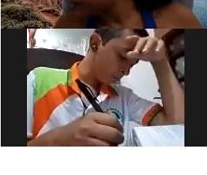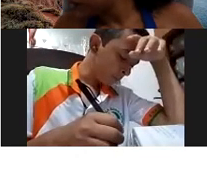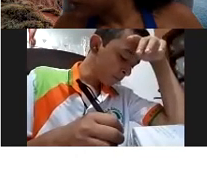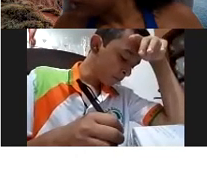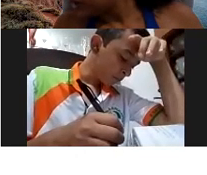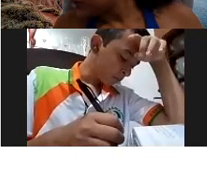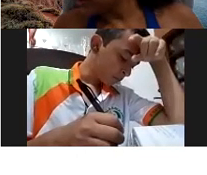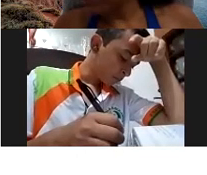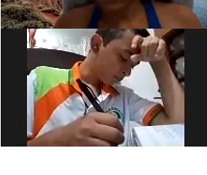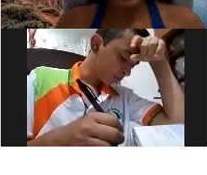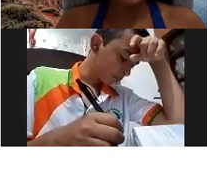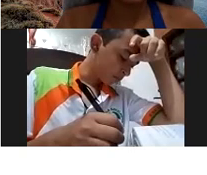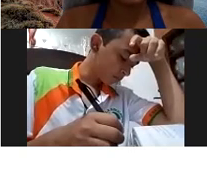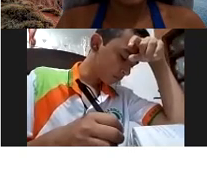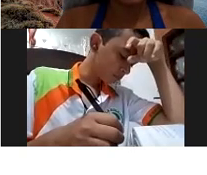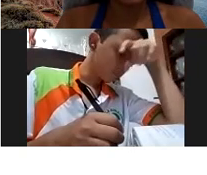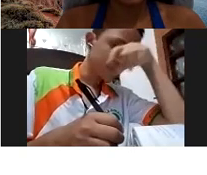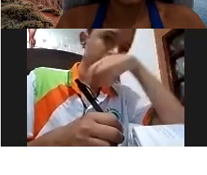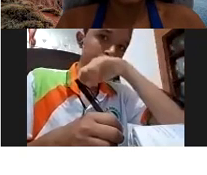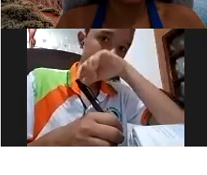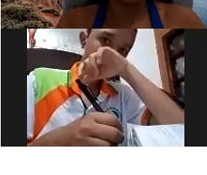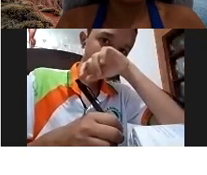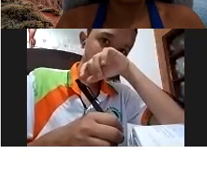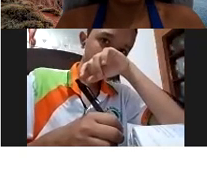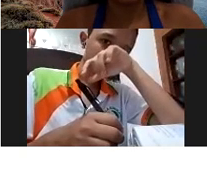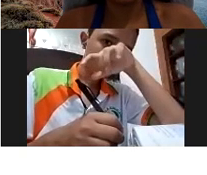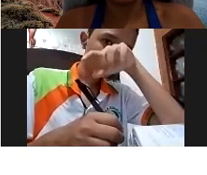o surgiu nano3